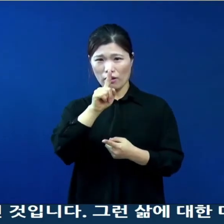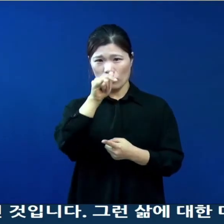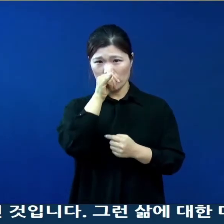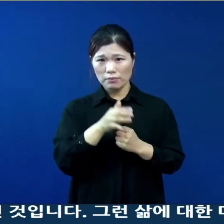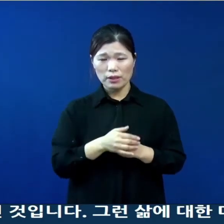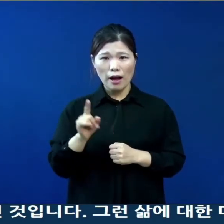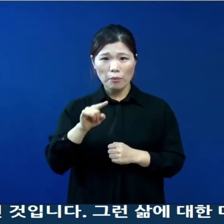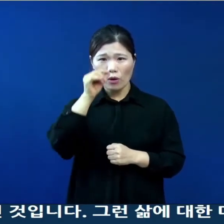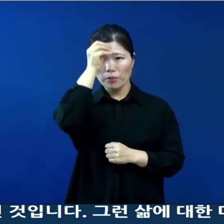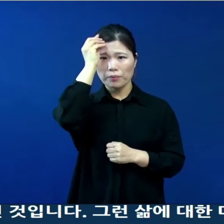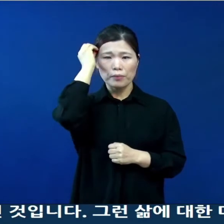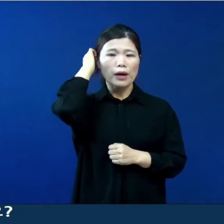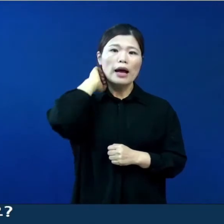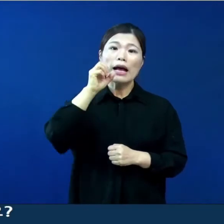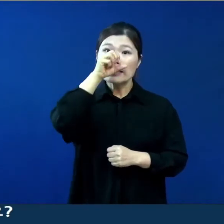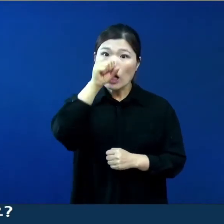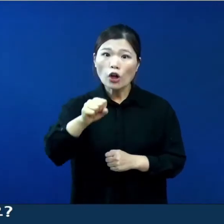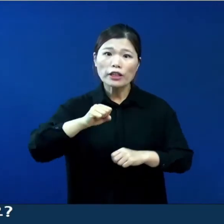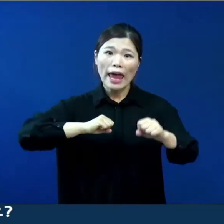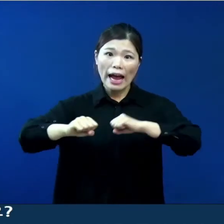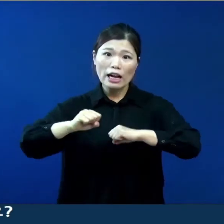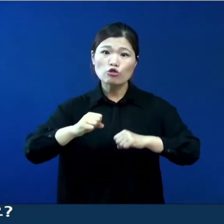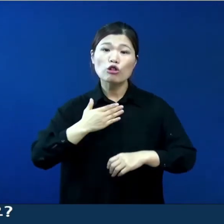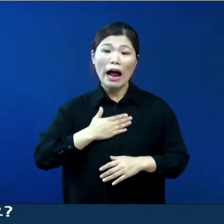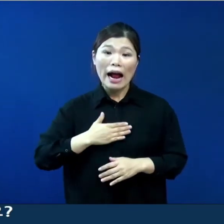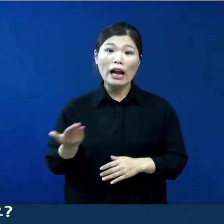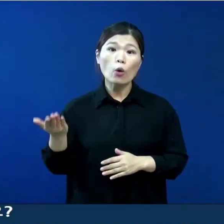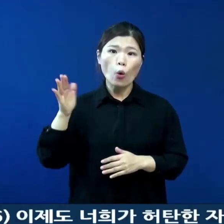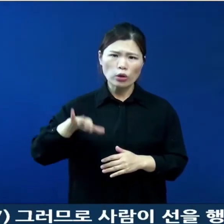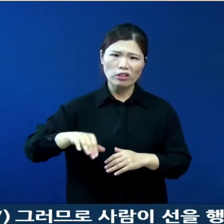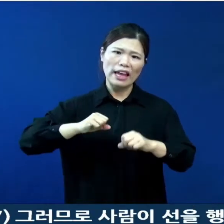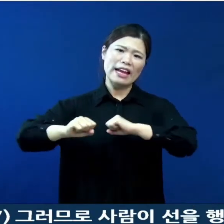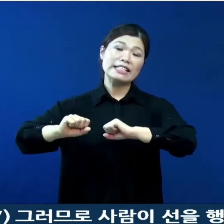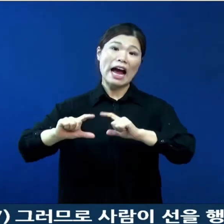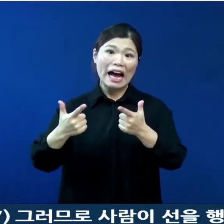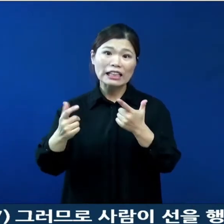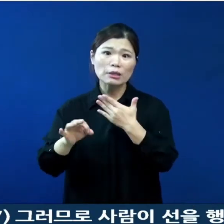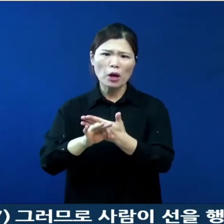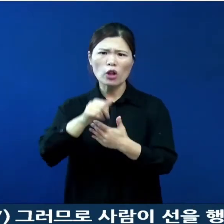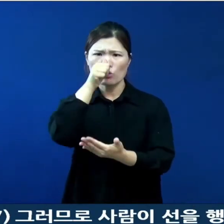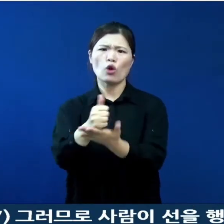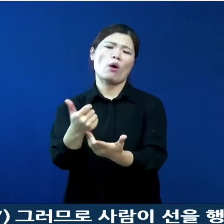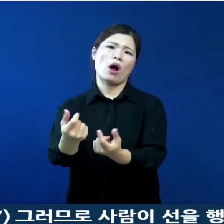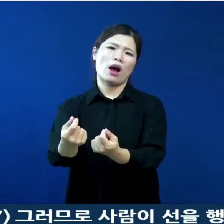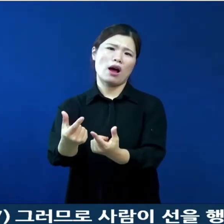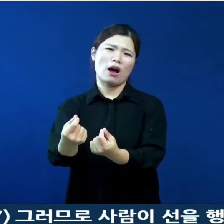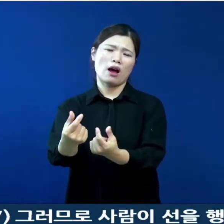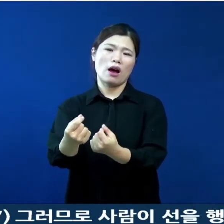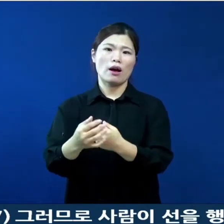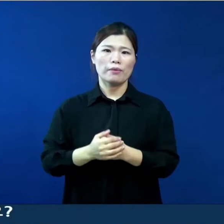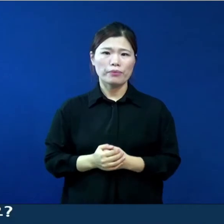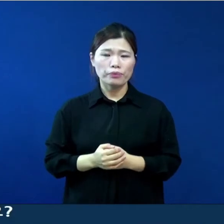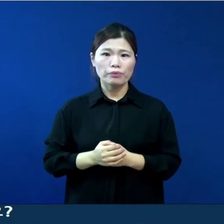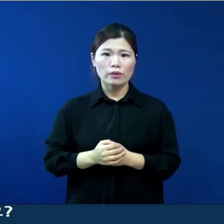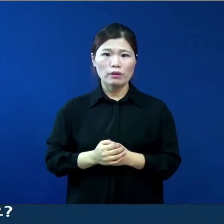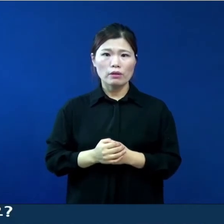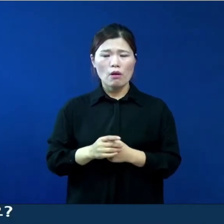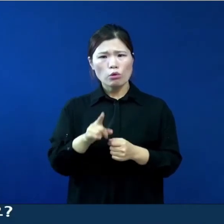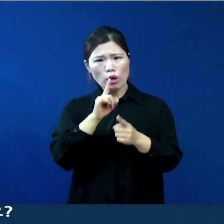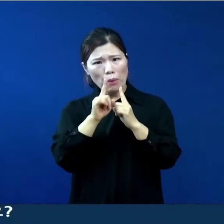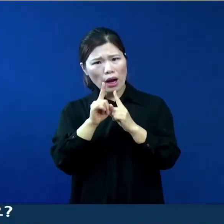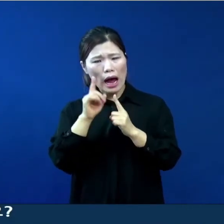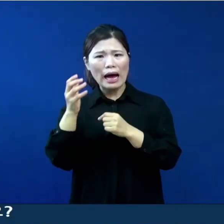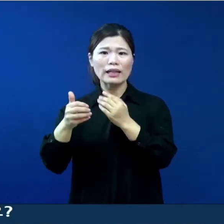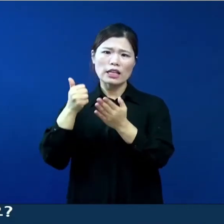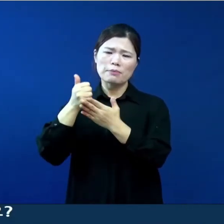말하고 있습니까? 선을 행할 줄 알고도 행치 않으면 죄다라고 말씀하시는 것입니다. 그럼 여기서 말하는